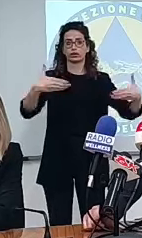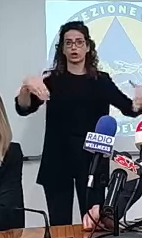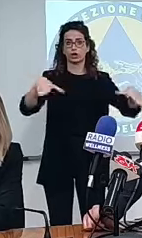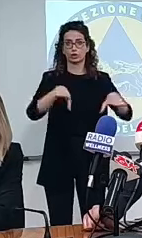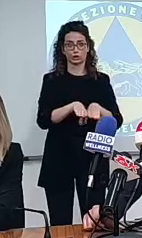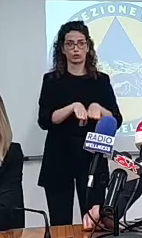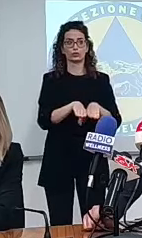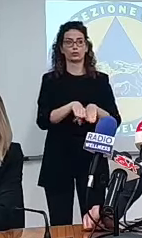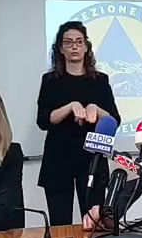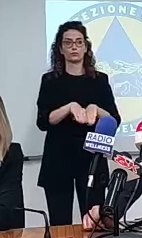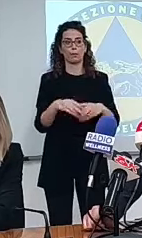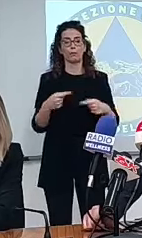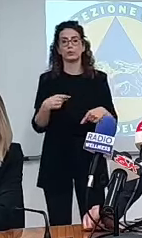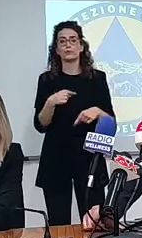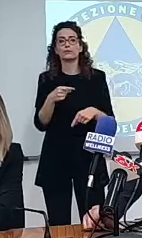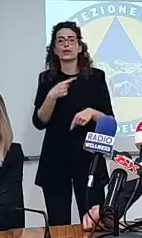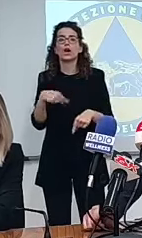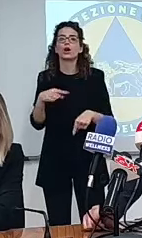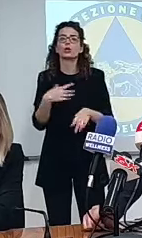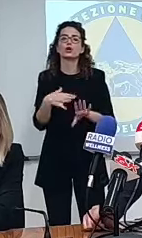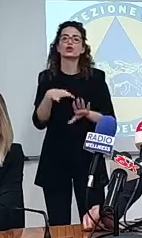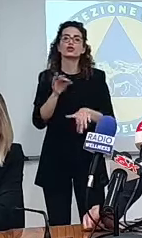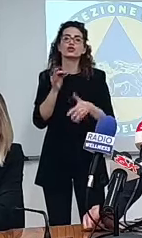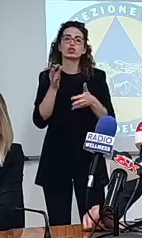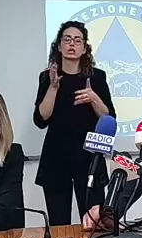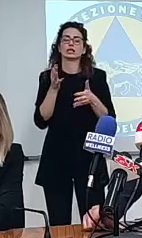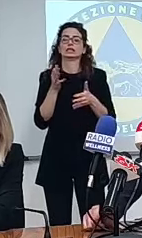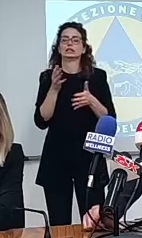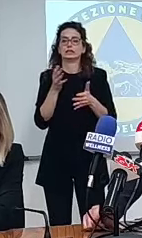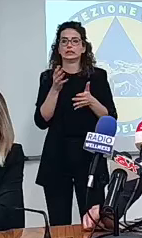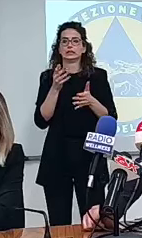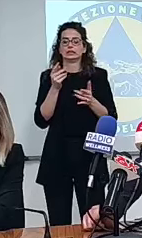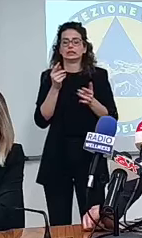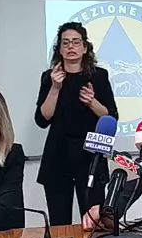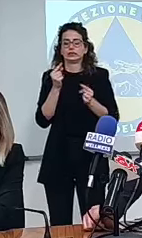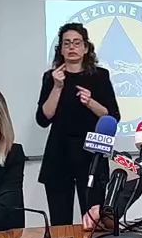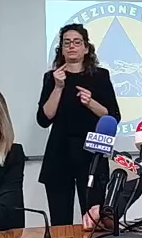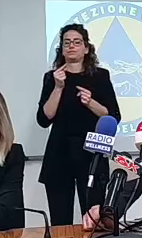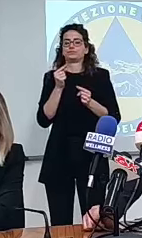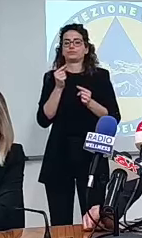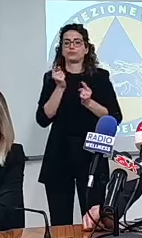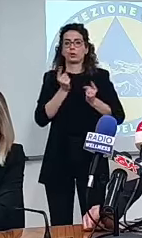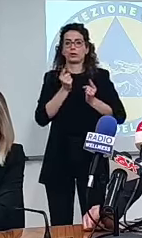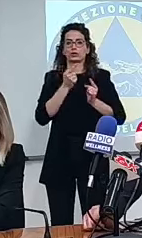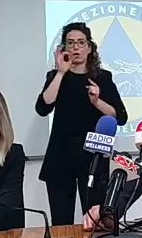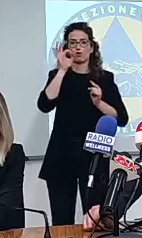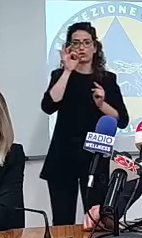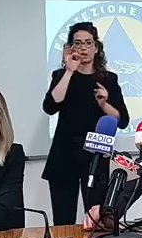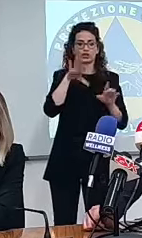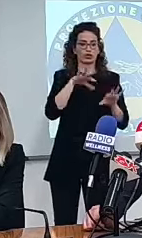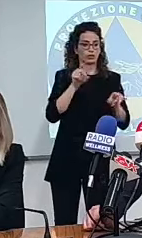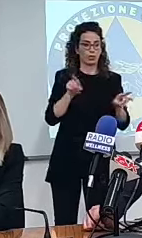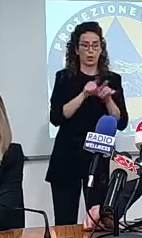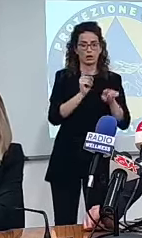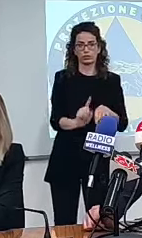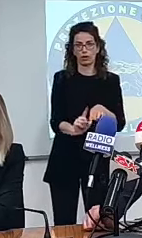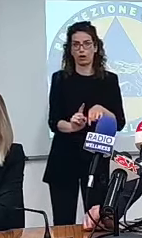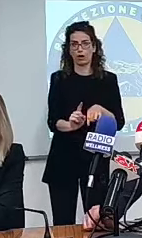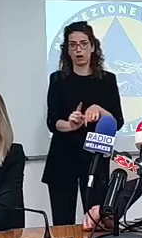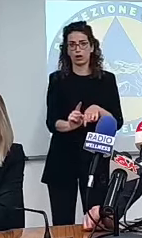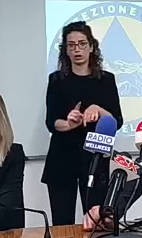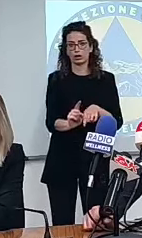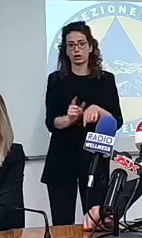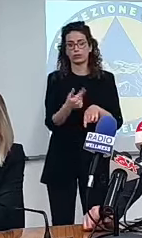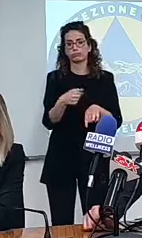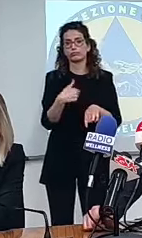voglio dire questo, ma noi abbiamo fatto delle scelte dolorose quando la Francia non le faceva, e nessuno veniva a ricordare l'Italia